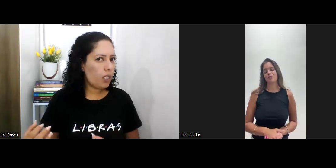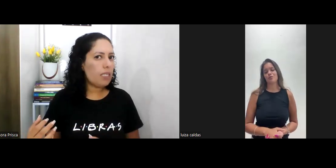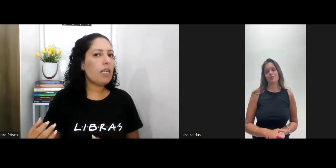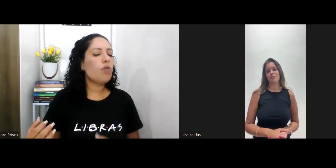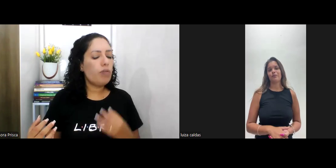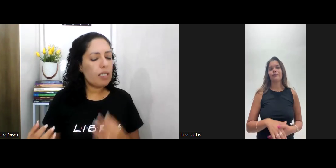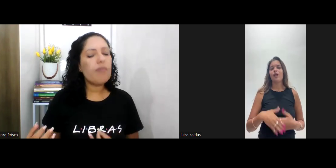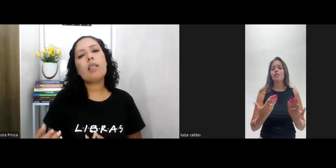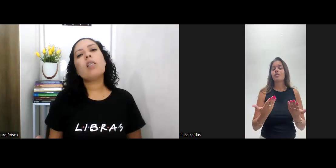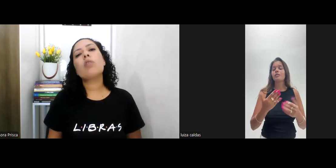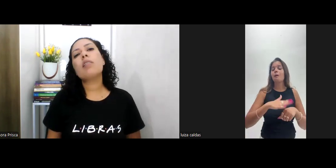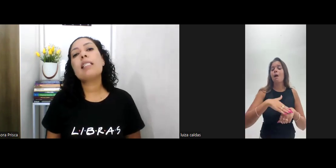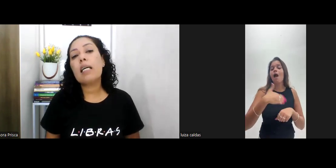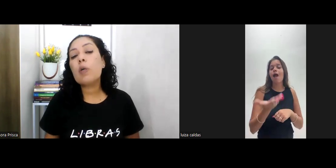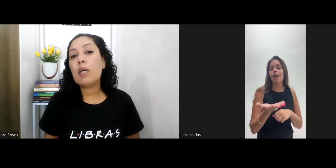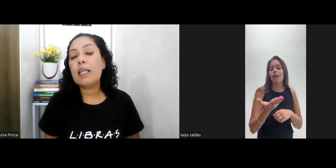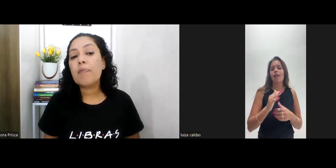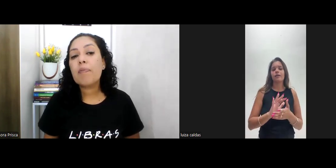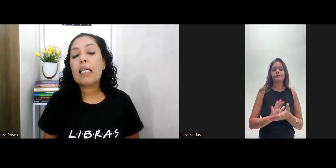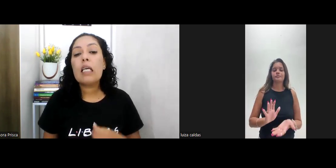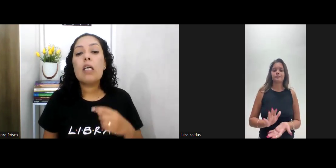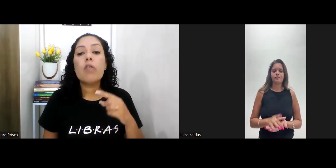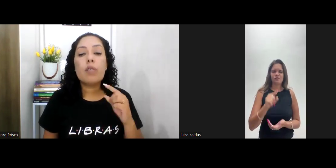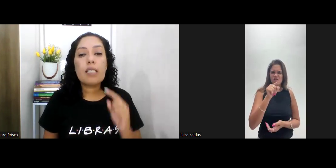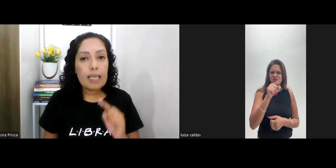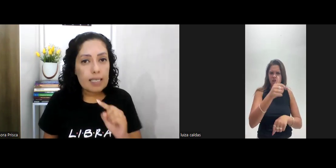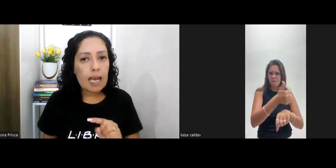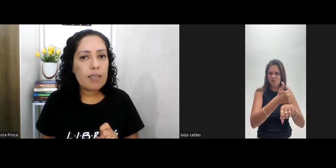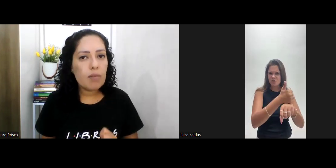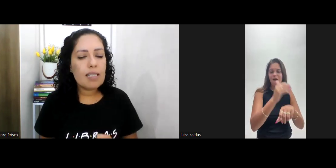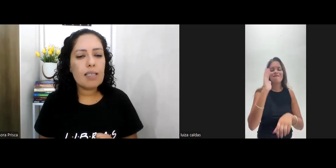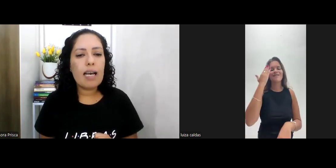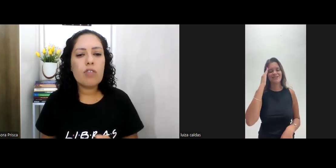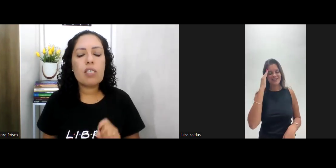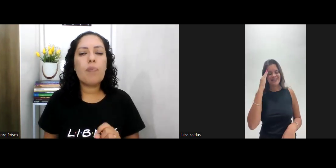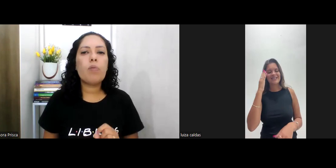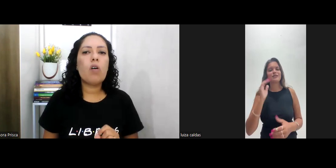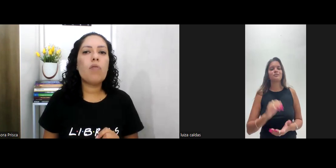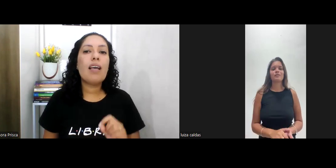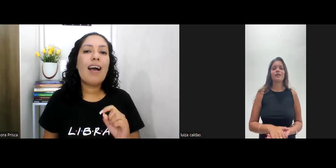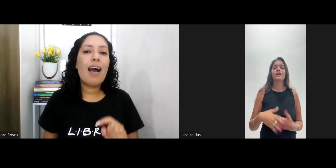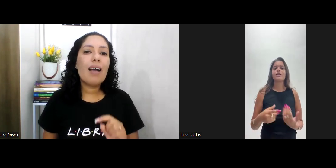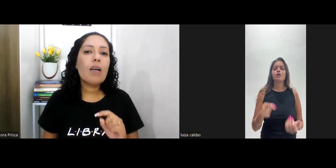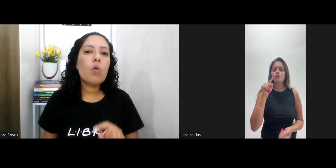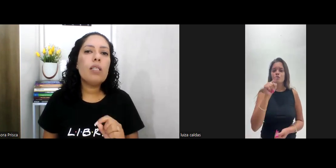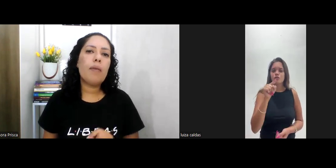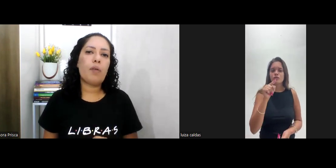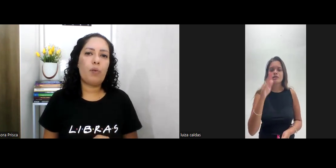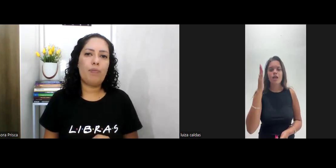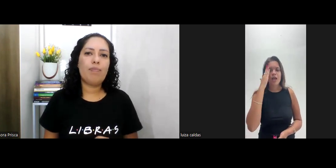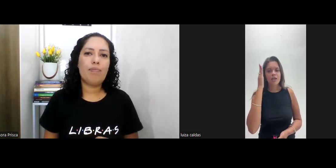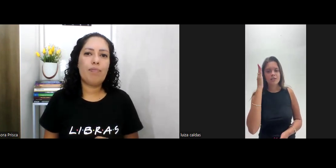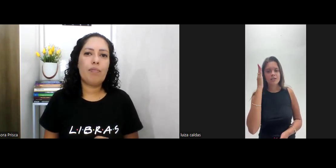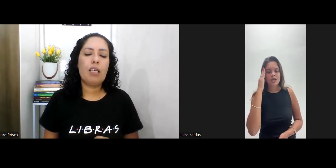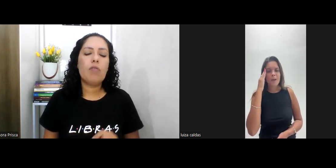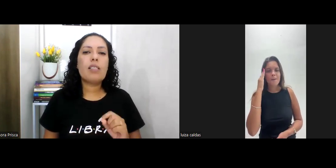que é profissional da saúde, você vai entender o que eu vou dizer agora. Você que sabe língua de sinais, você promove